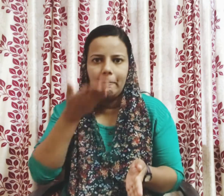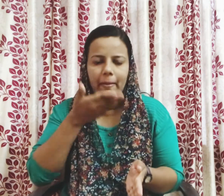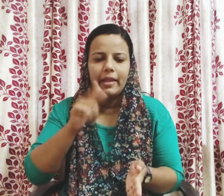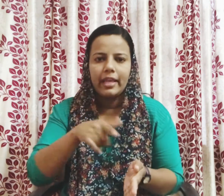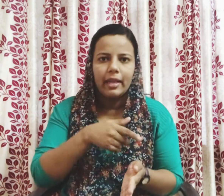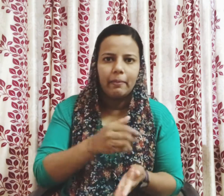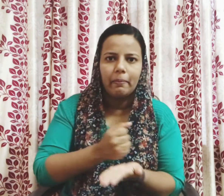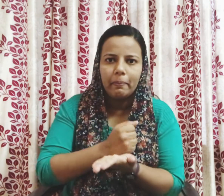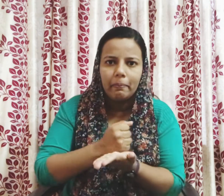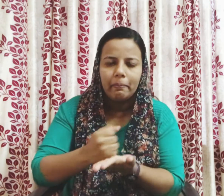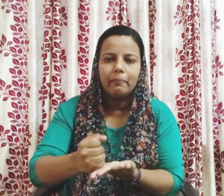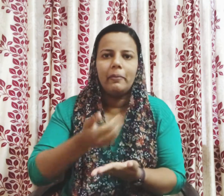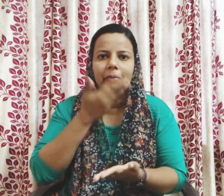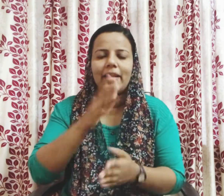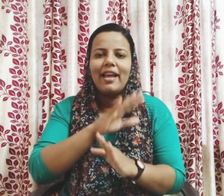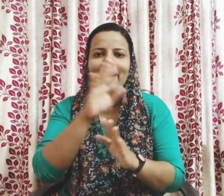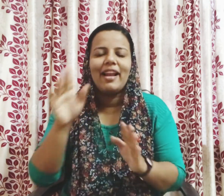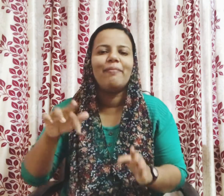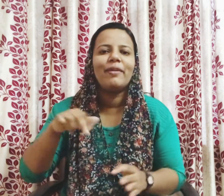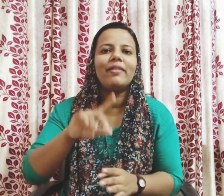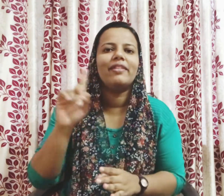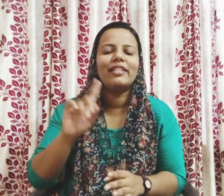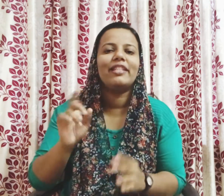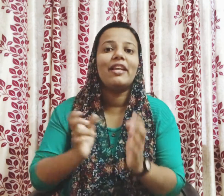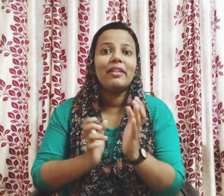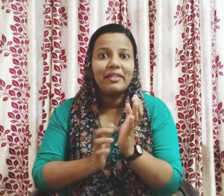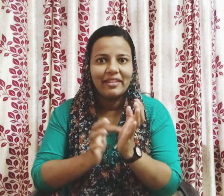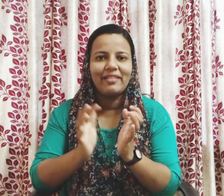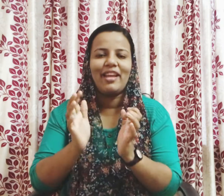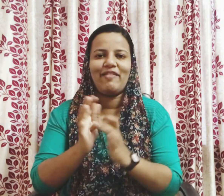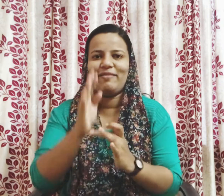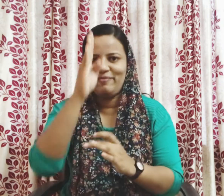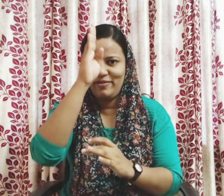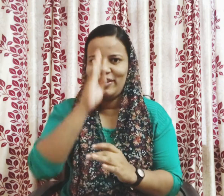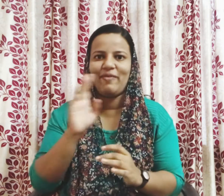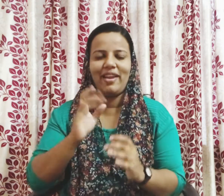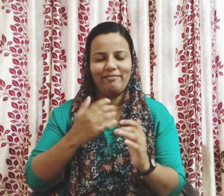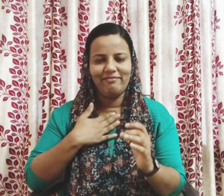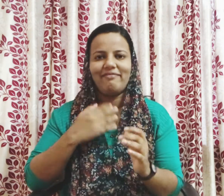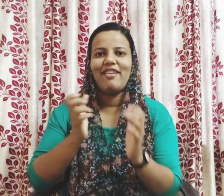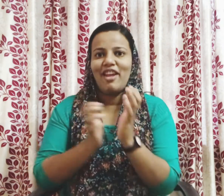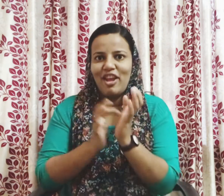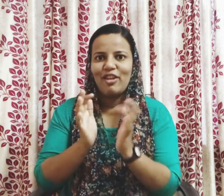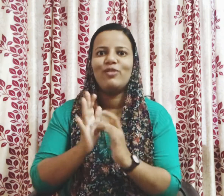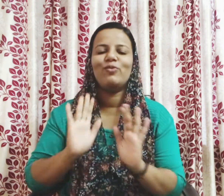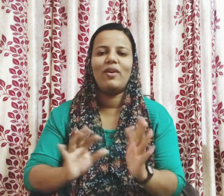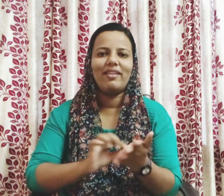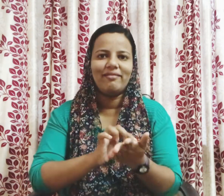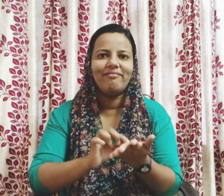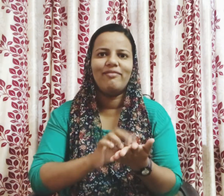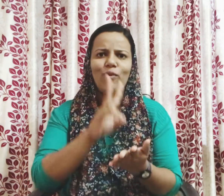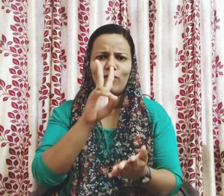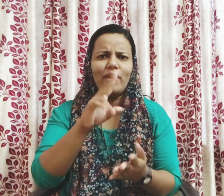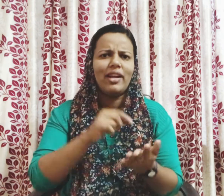അഭ്യസിപ്പിക്കുകയും നീ പോകേണ്ട വഴിയിൽ നിന്നെ നടത്തുകയും ചെയ്യുന്ന നിന്റെ ദൈവമായ യഹോവ ഞാൻ തന്നെ. അപ്പോൾ ഇവിടെ രണ്ട് കാര്യങ്ങൾ പറഞ്ഞു.